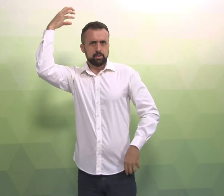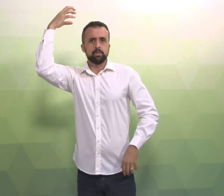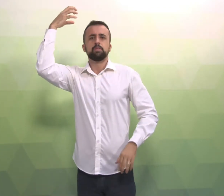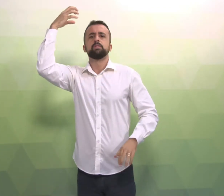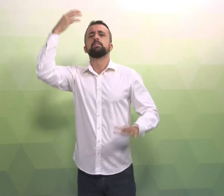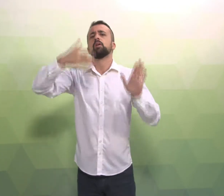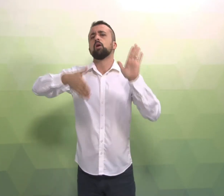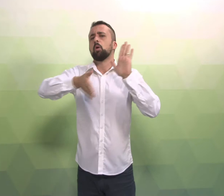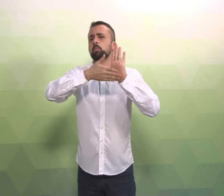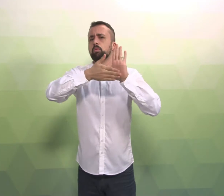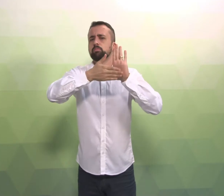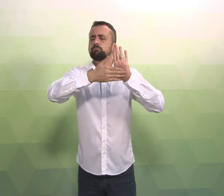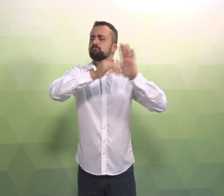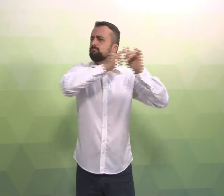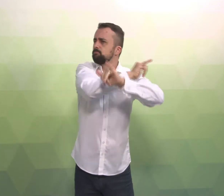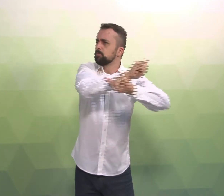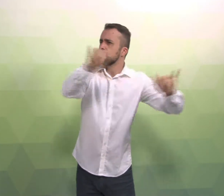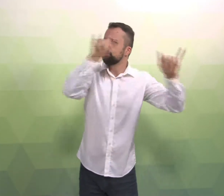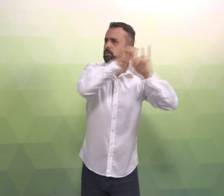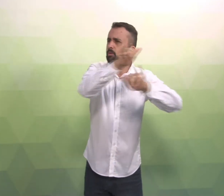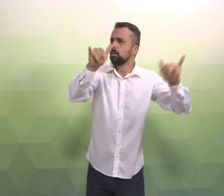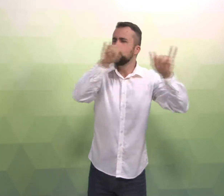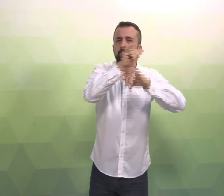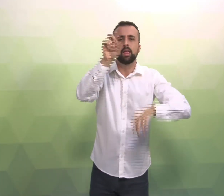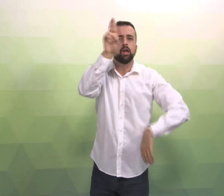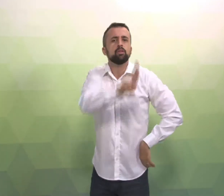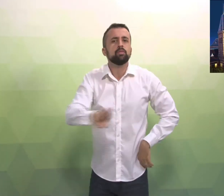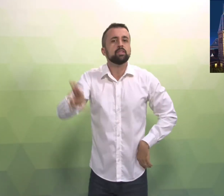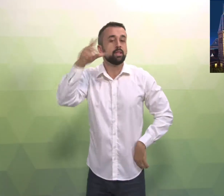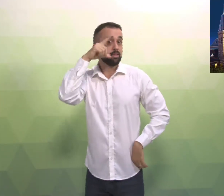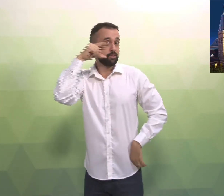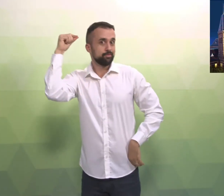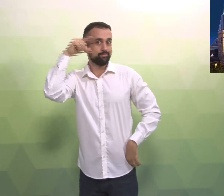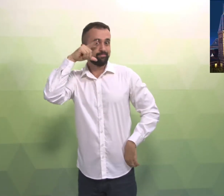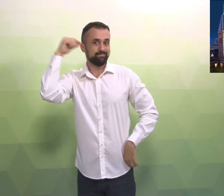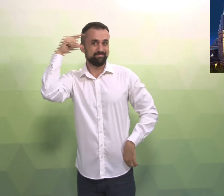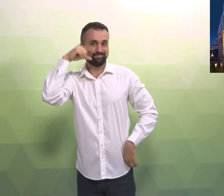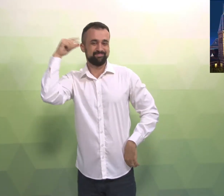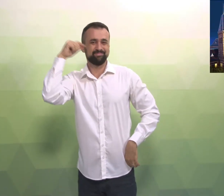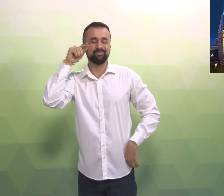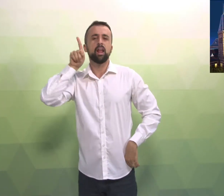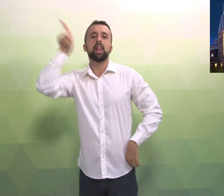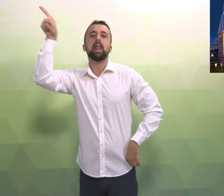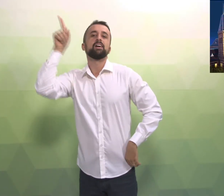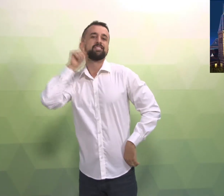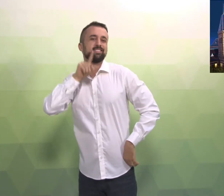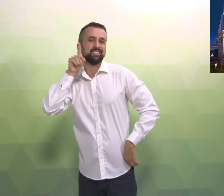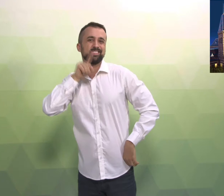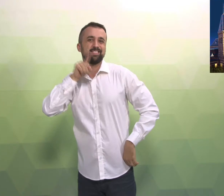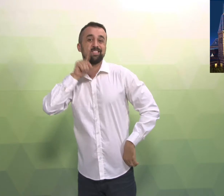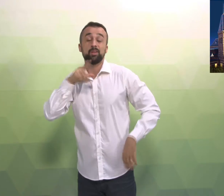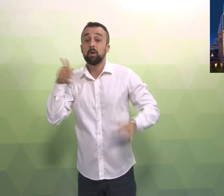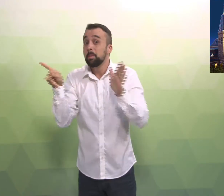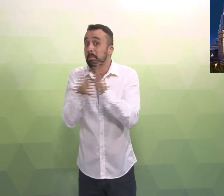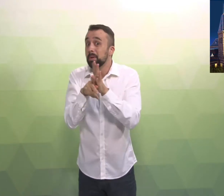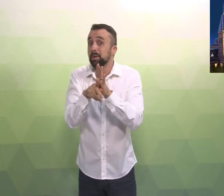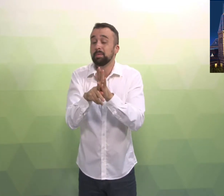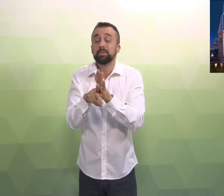Assim, Stoke divulgou sua pesquisa nos Estados Unidos, primeiro na Gallaudet University, que